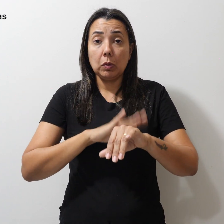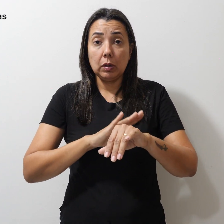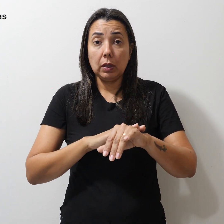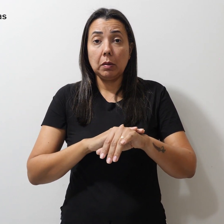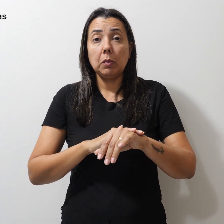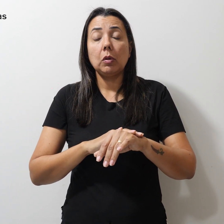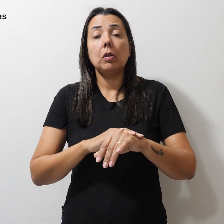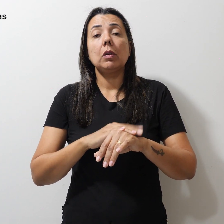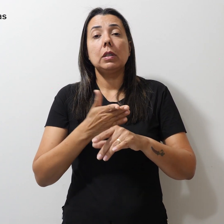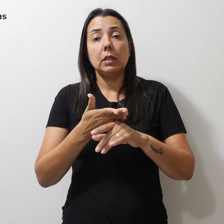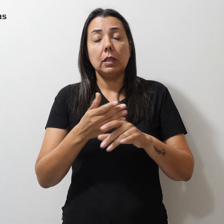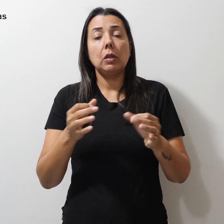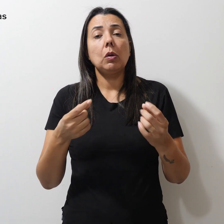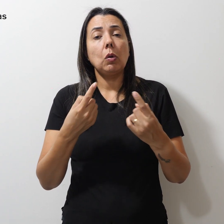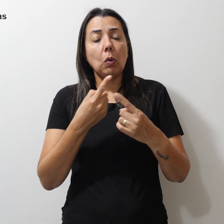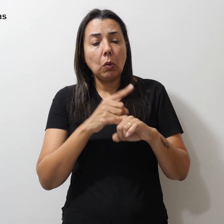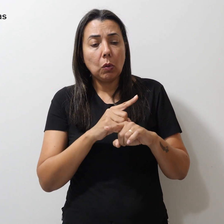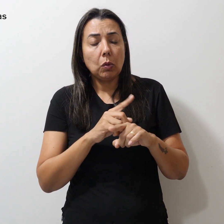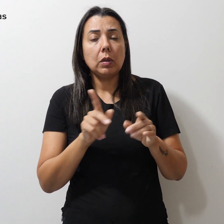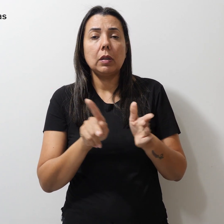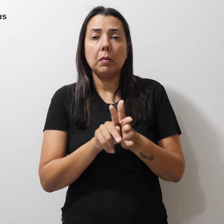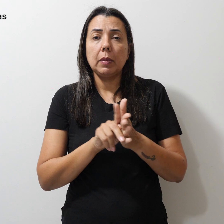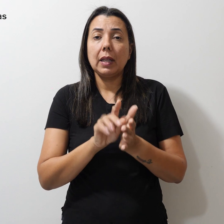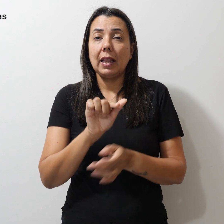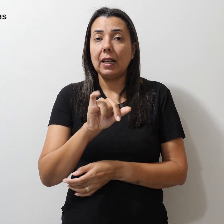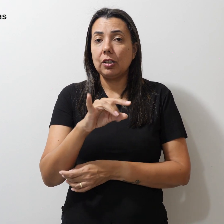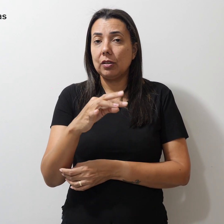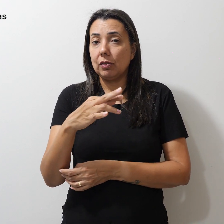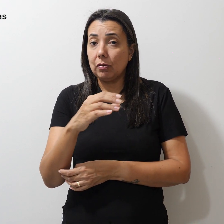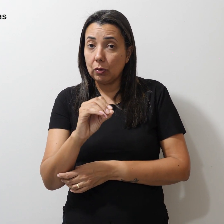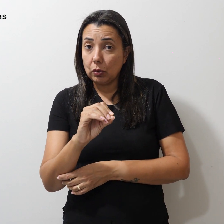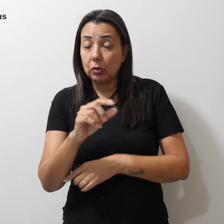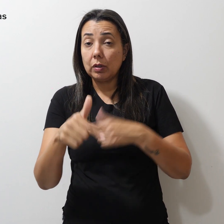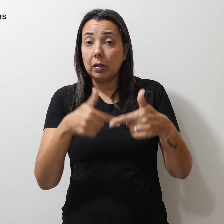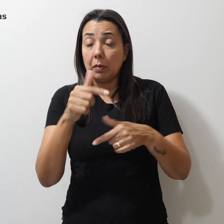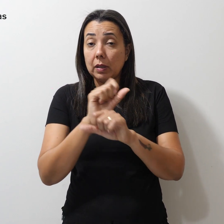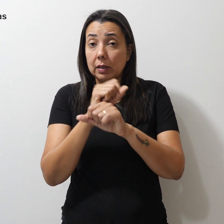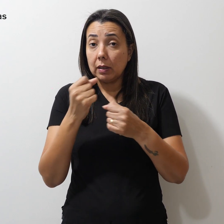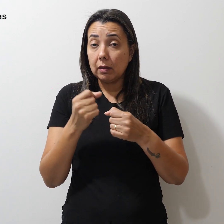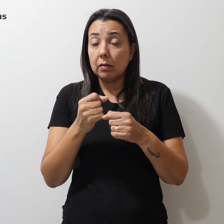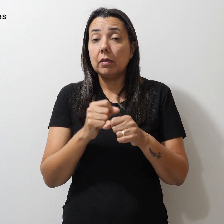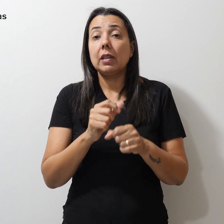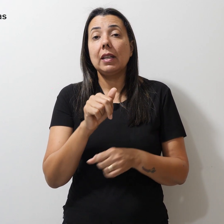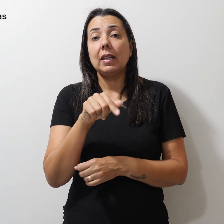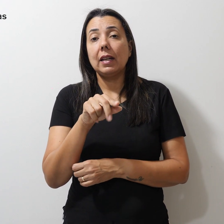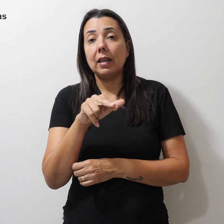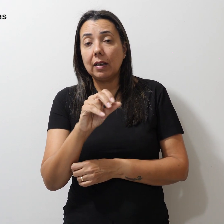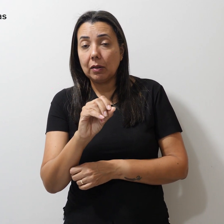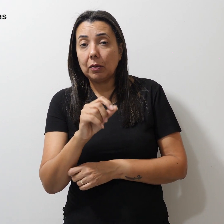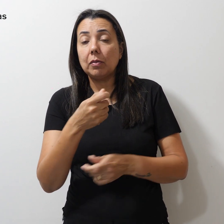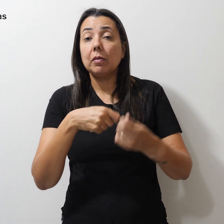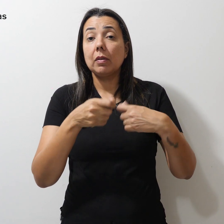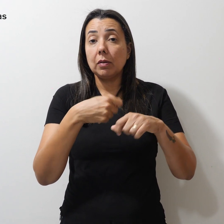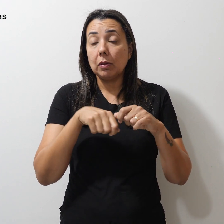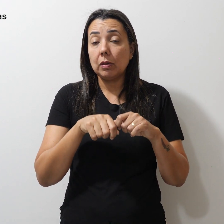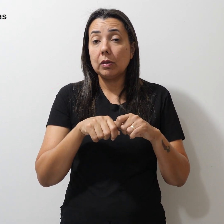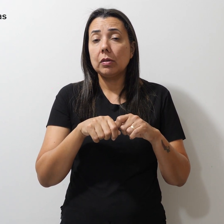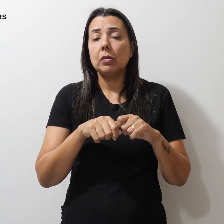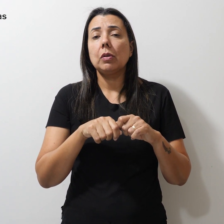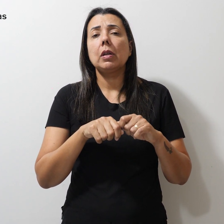o latifúndio e o agronegócio. Ser agricultor e agricultora familiar é